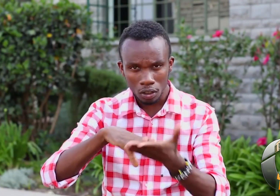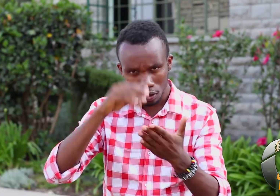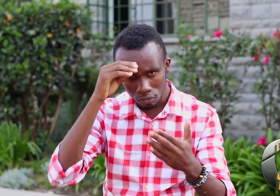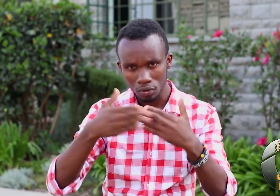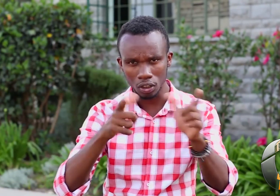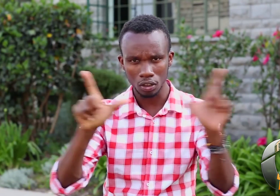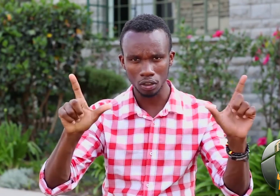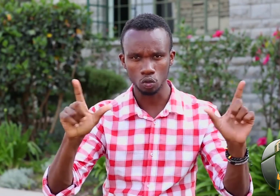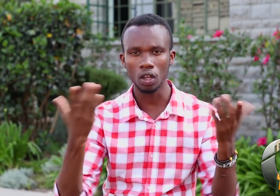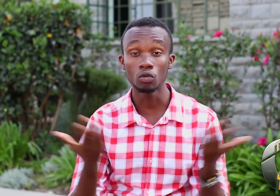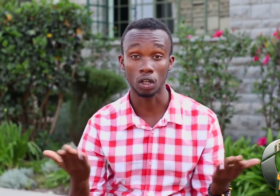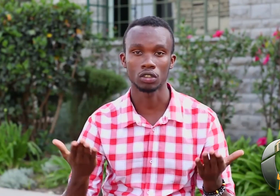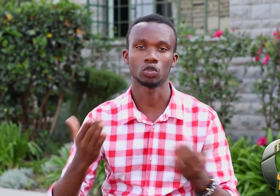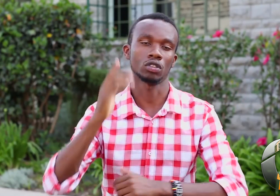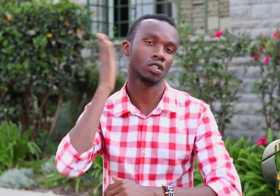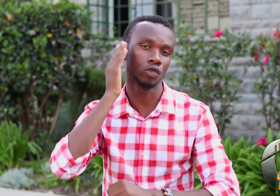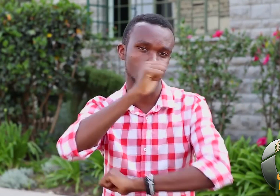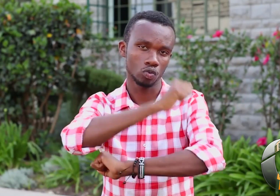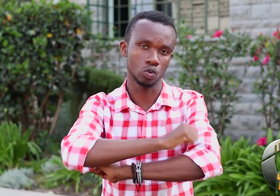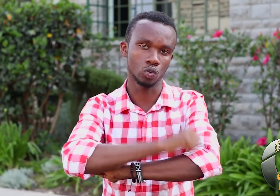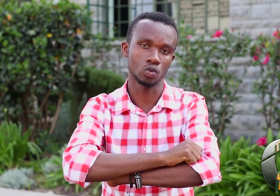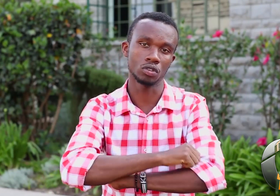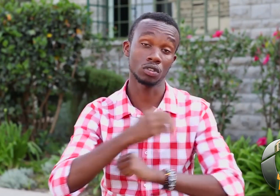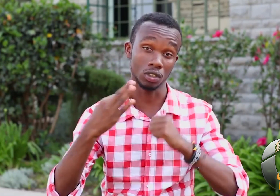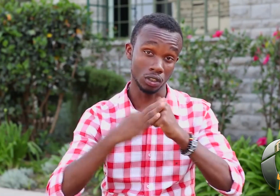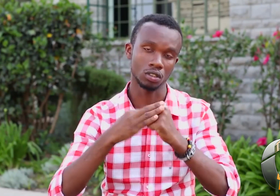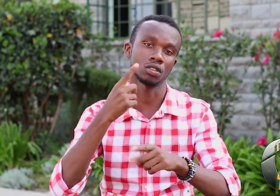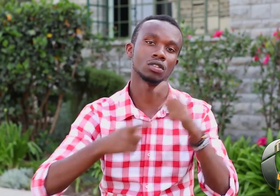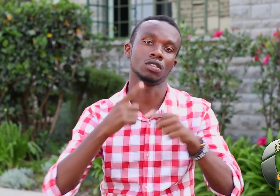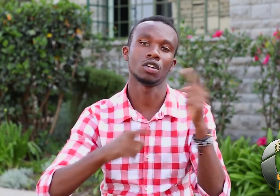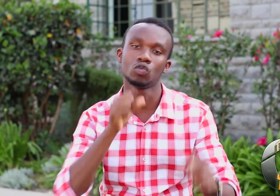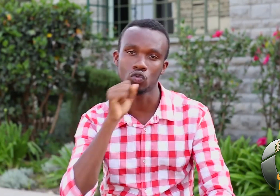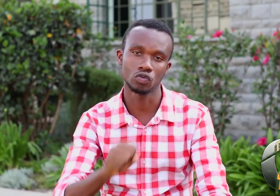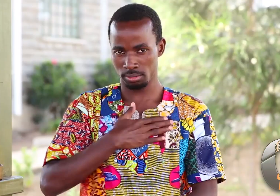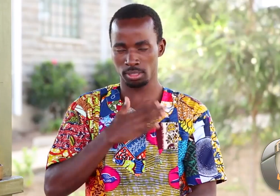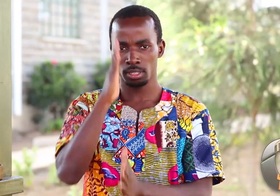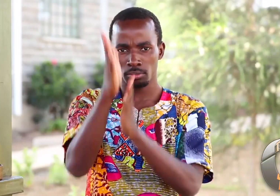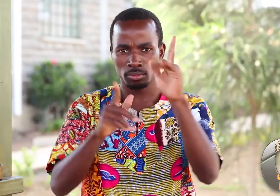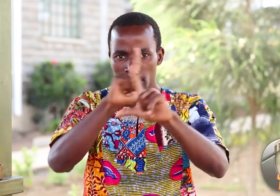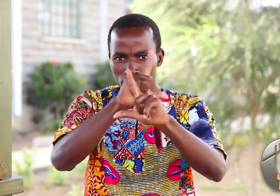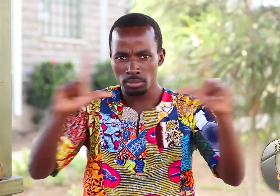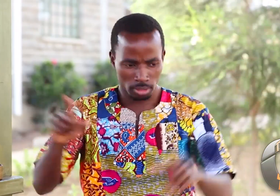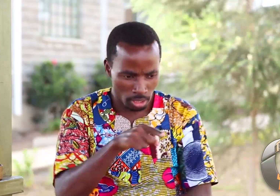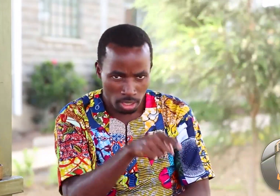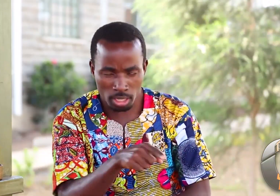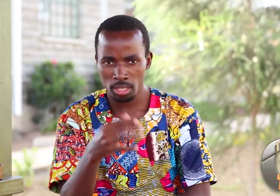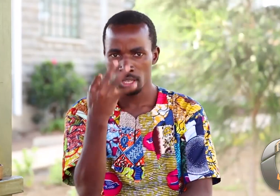es muy difícil para las personas tener el acceso al Evangelio. El porcentaje de personas sordas en varios países es del 1%, llegando